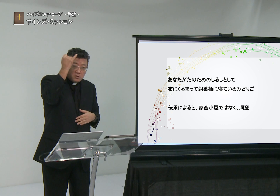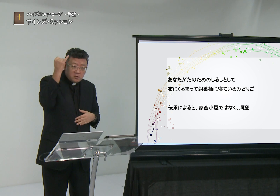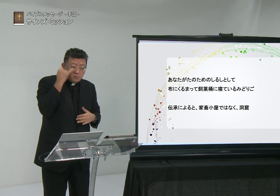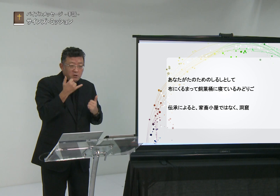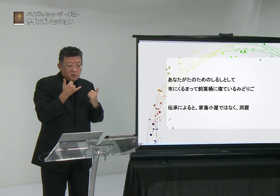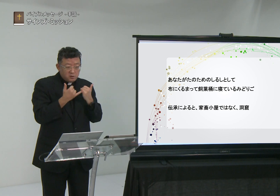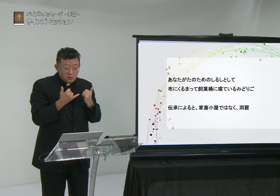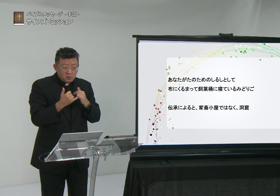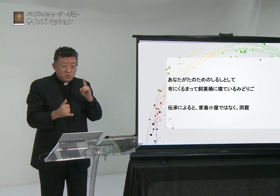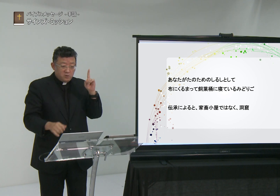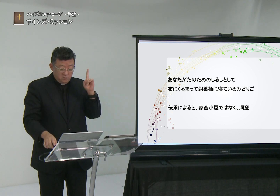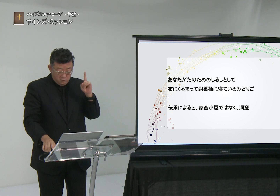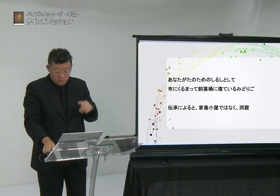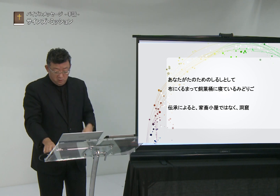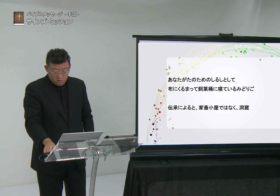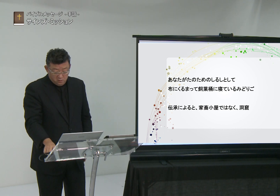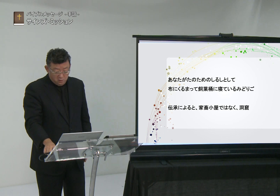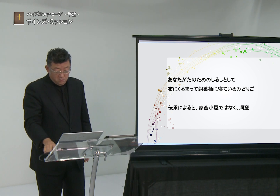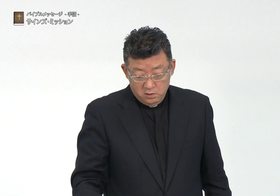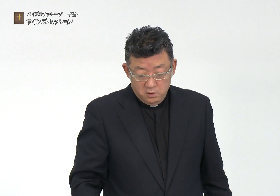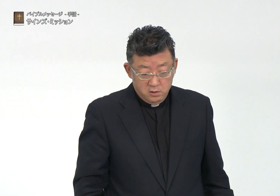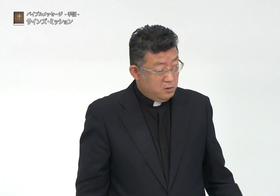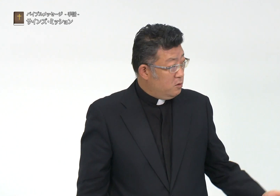イメージに入っているのは